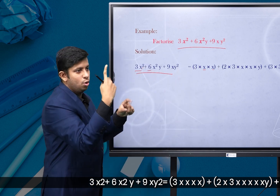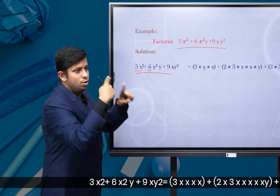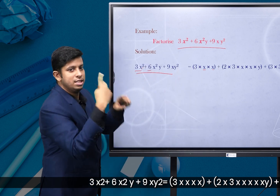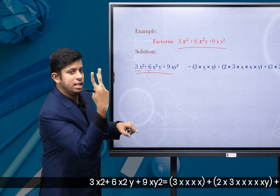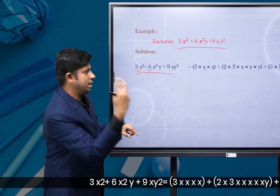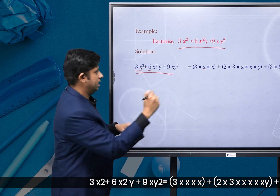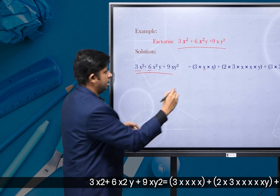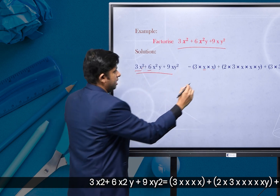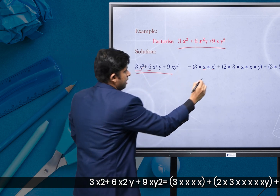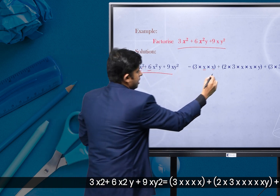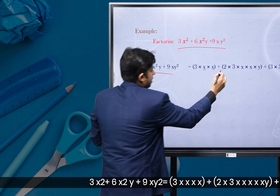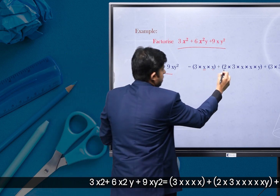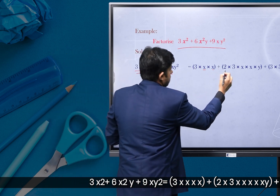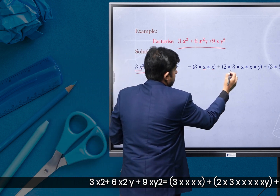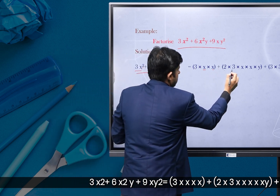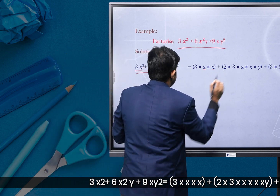y अधिक